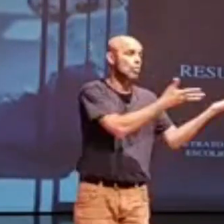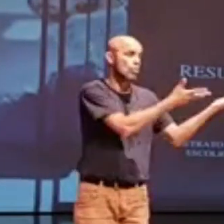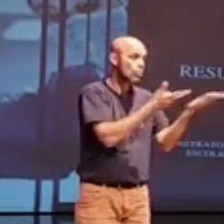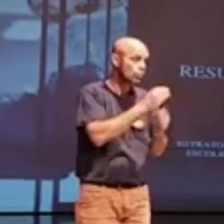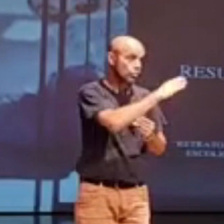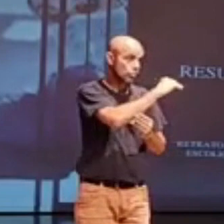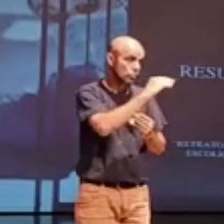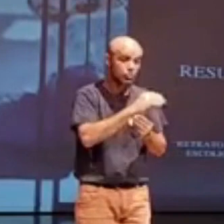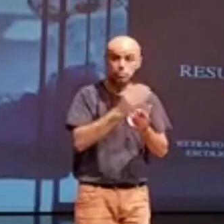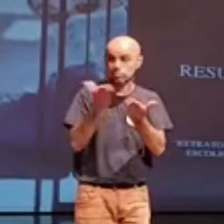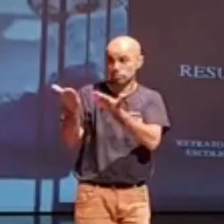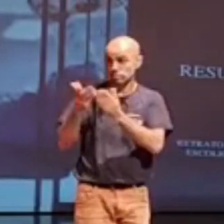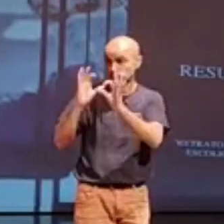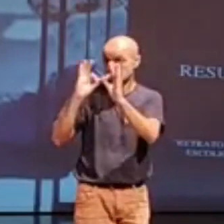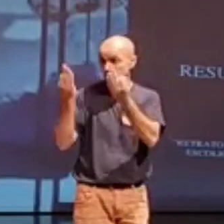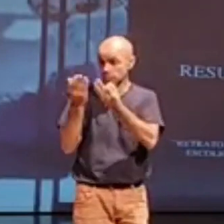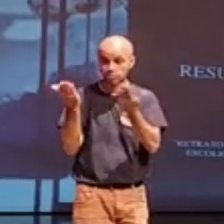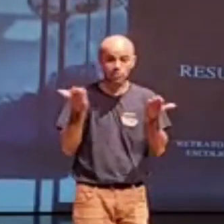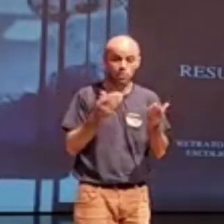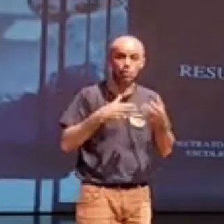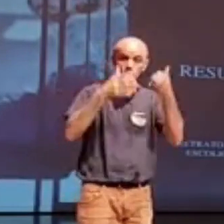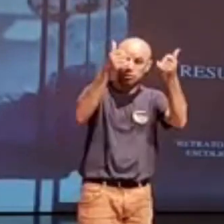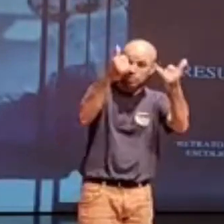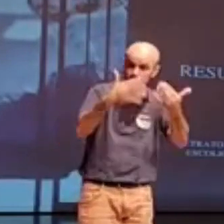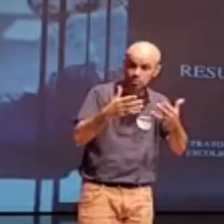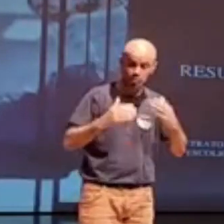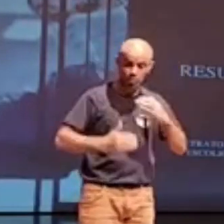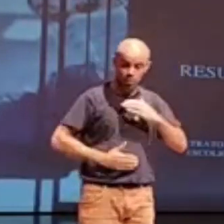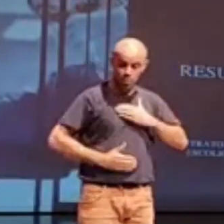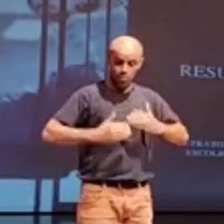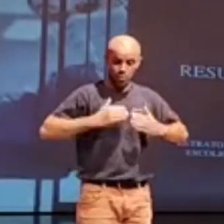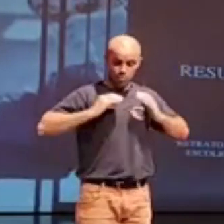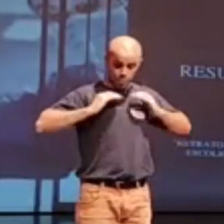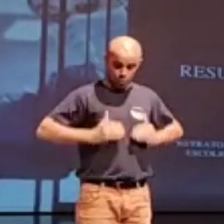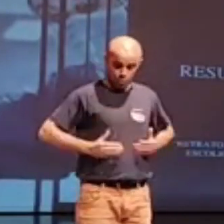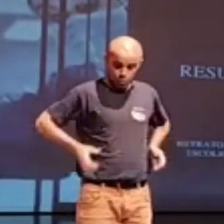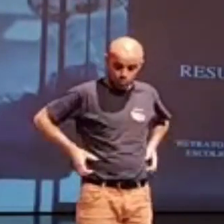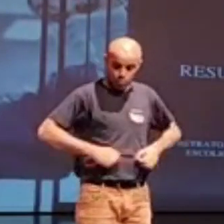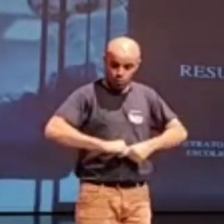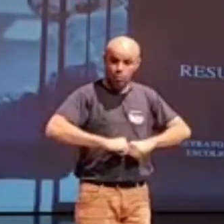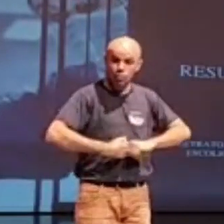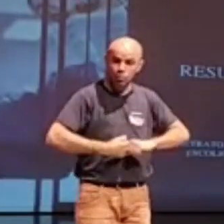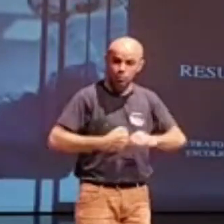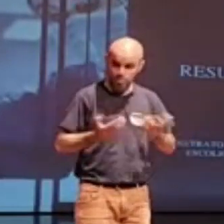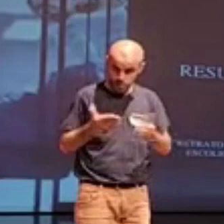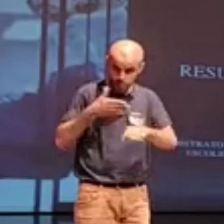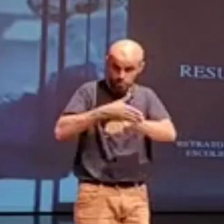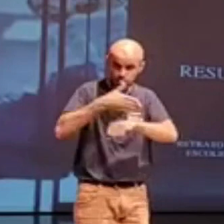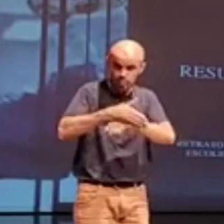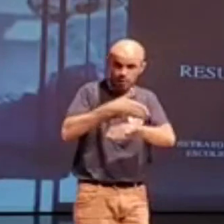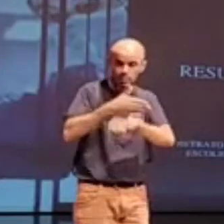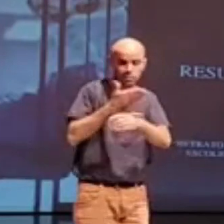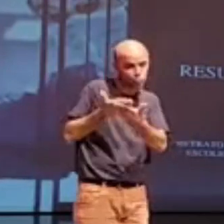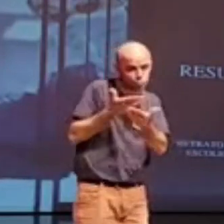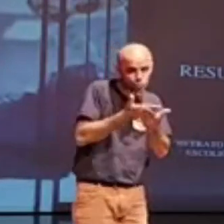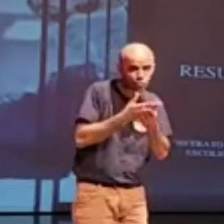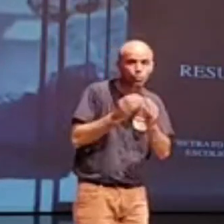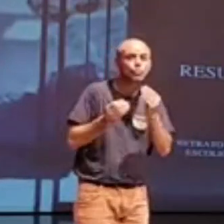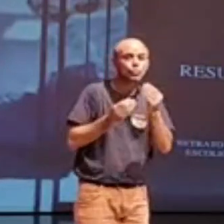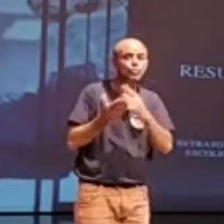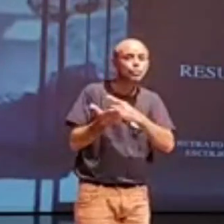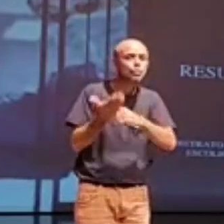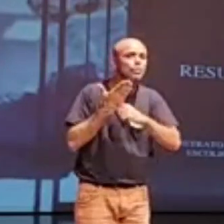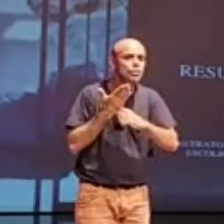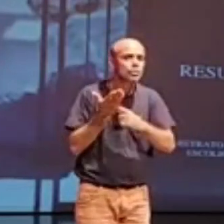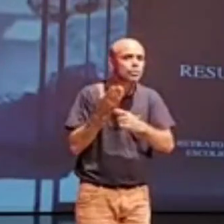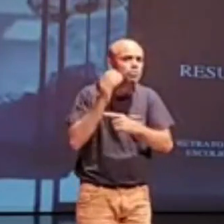assim, olha, existe uma incerteza em relação ao uso do colete. Então, vocês querem participar desse estudo para